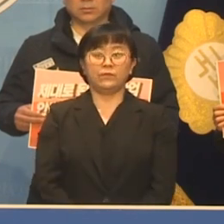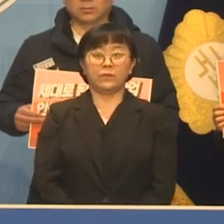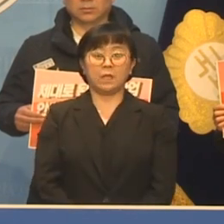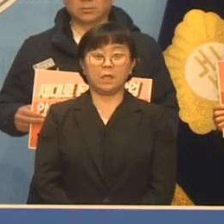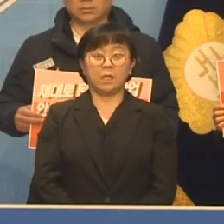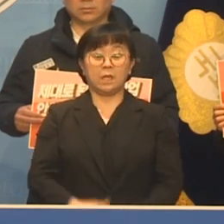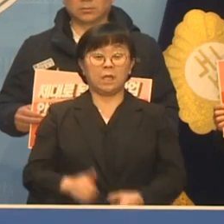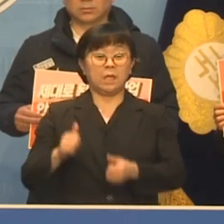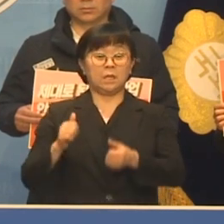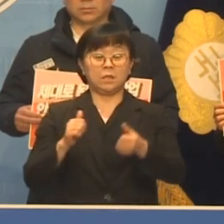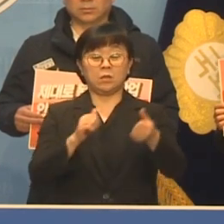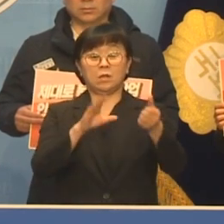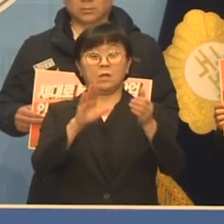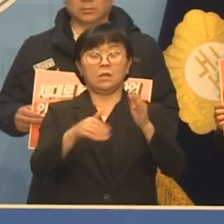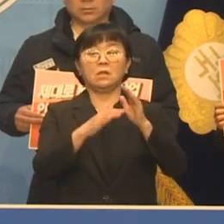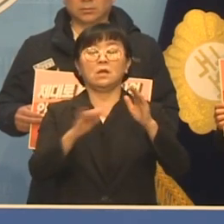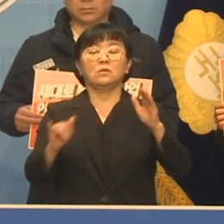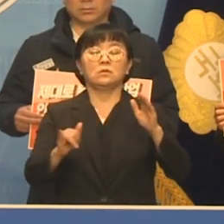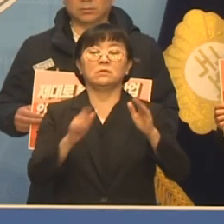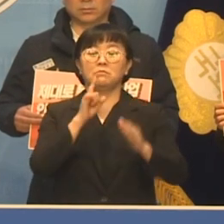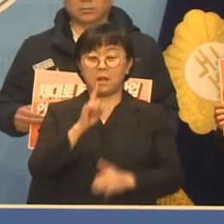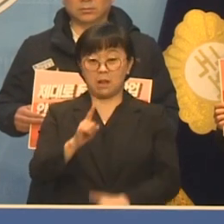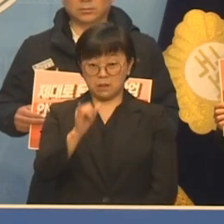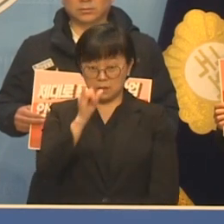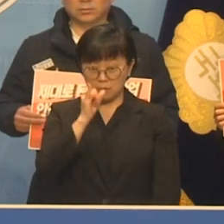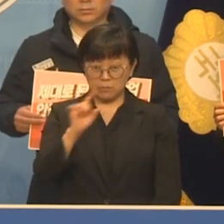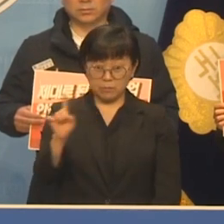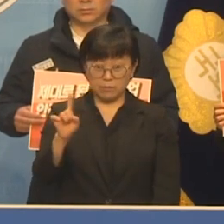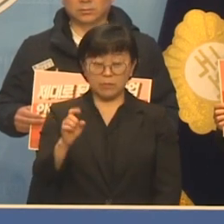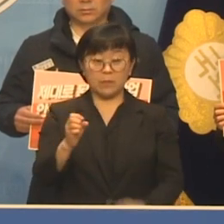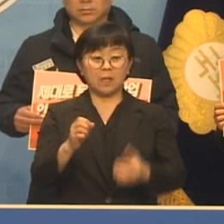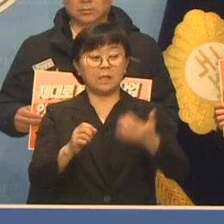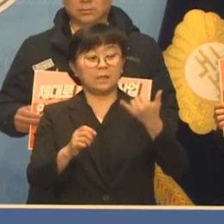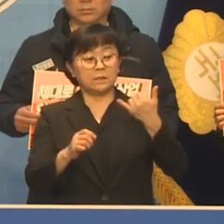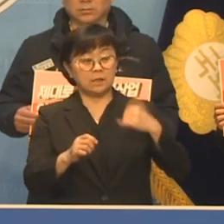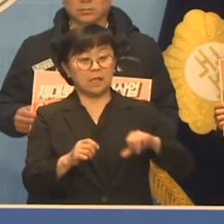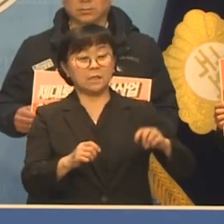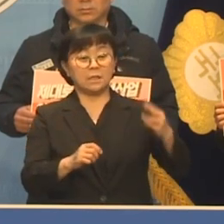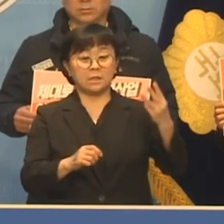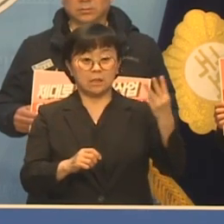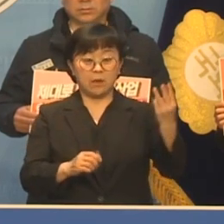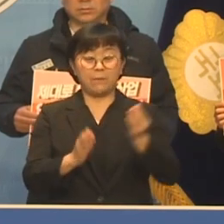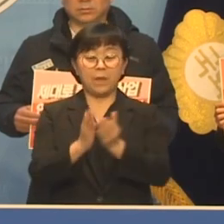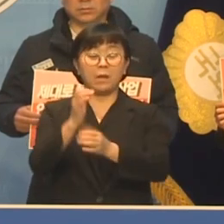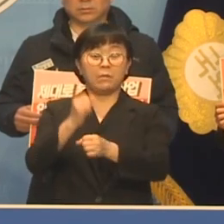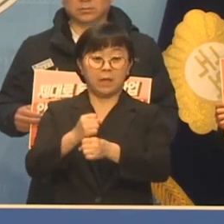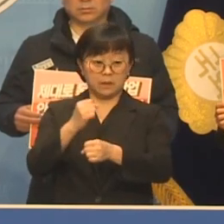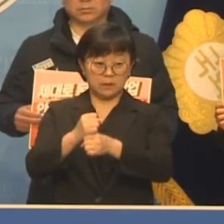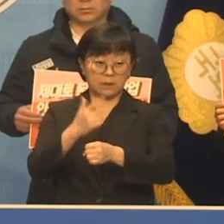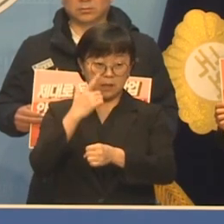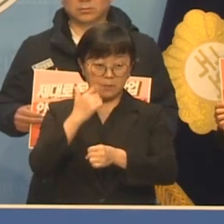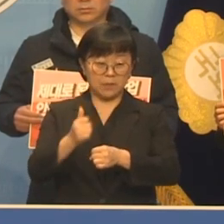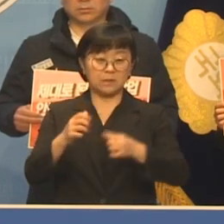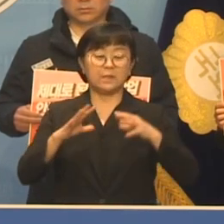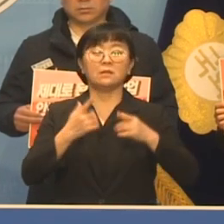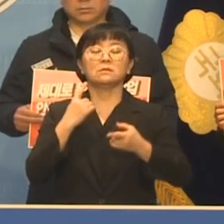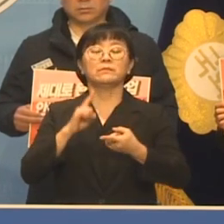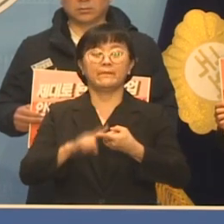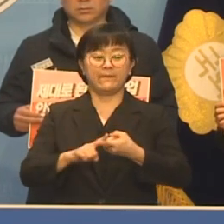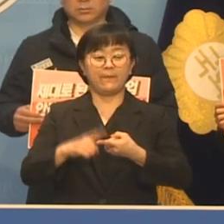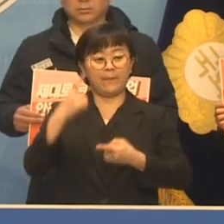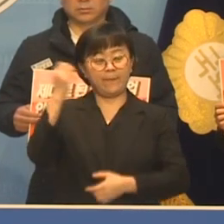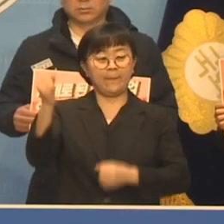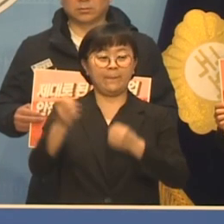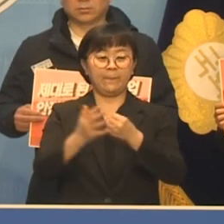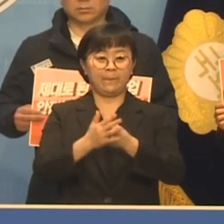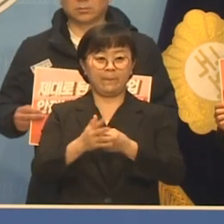고인을 보내면서 가족들이 한 얘기가 있습니다. 새 자녀가 배 만드는 일을 했던 아빠를 자랑스럽게 여길 수 있도록